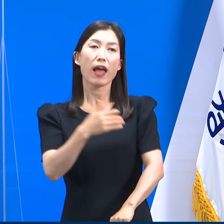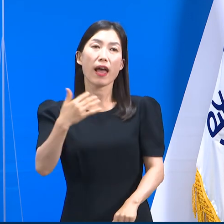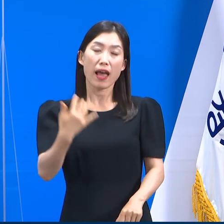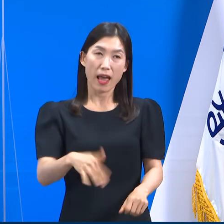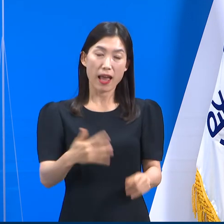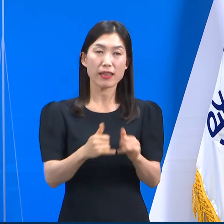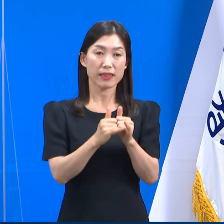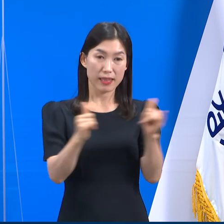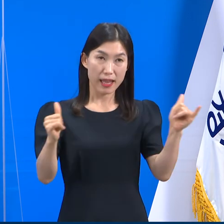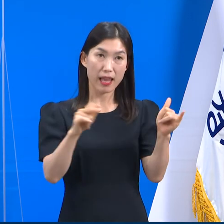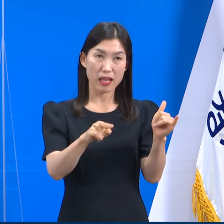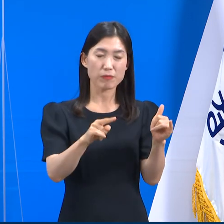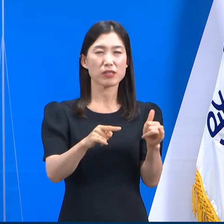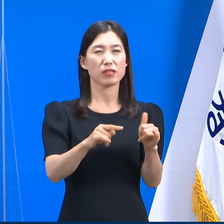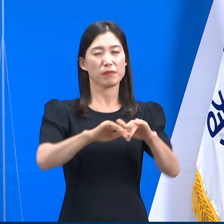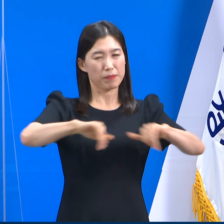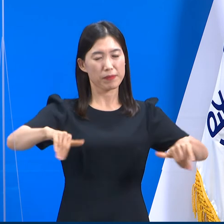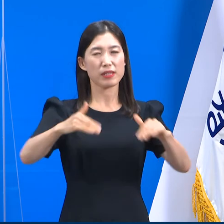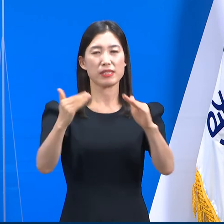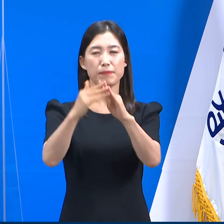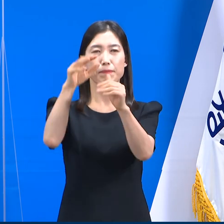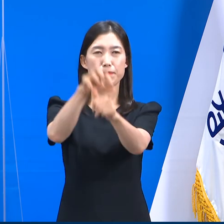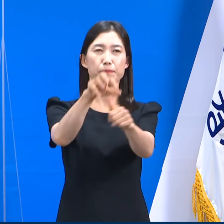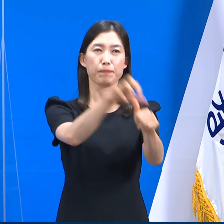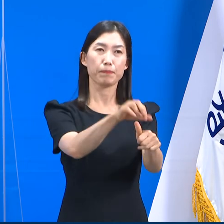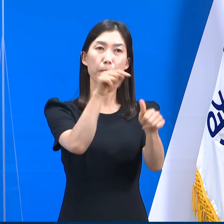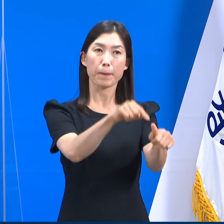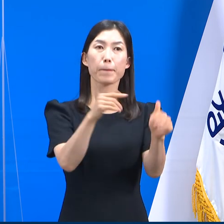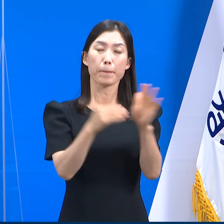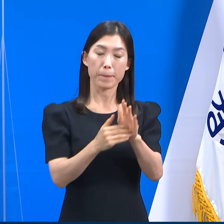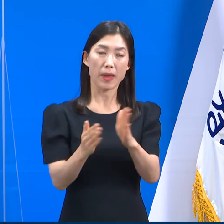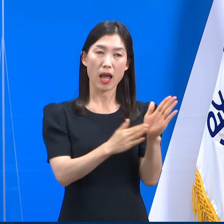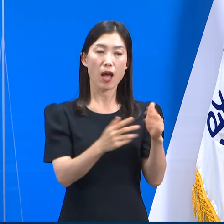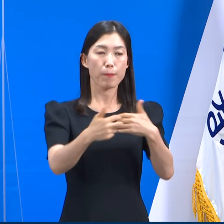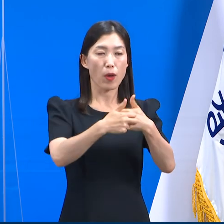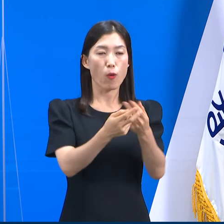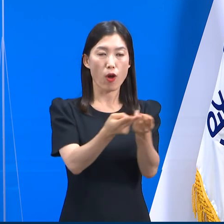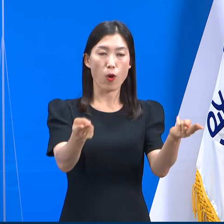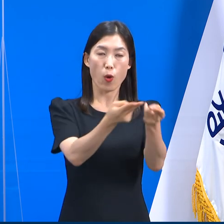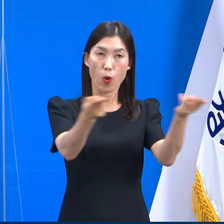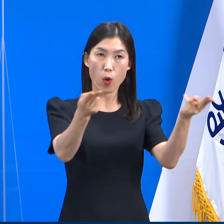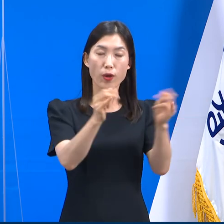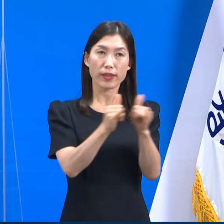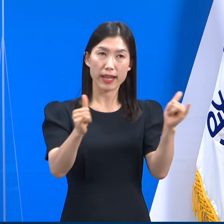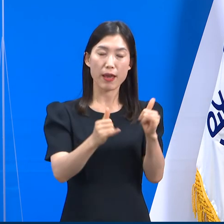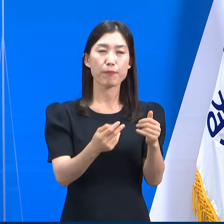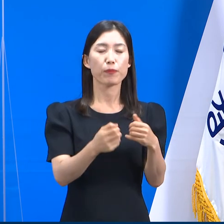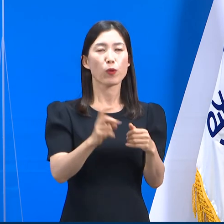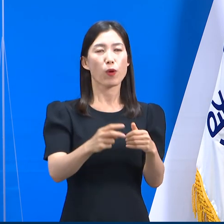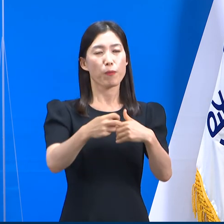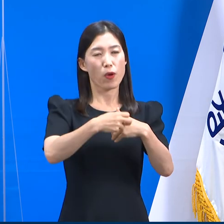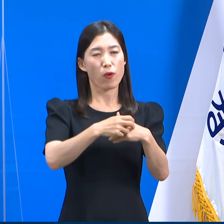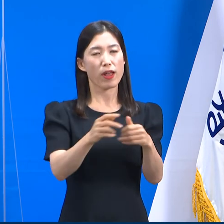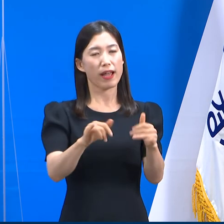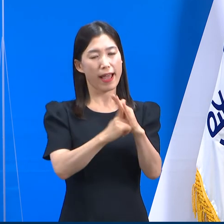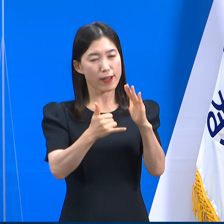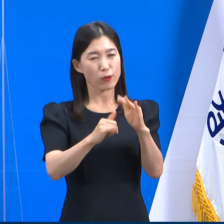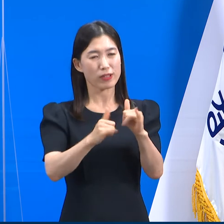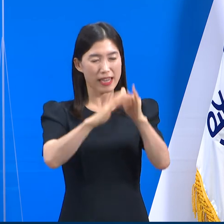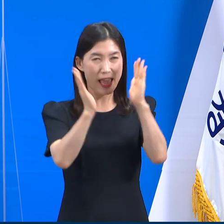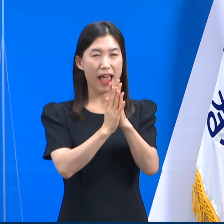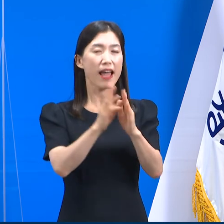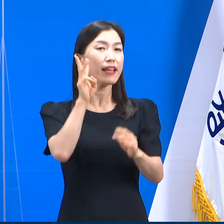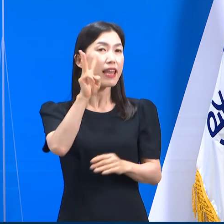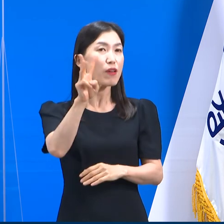미접종 근무자는 자가 격리토록 하였으며, 병동 재원 환자, 보호자 근무자 전원에게 3일마다 PCR 검사를